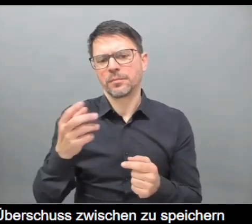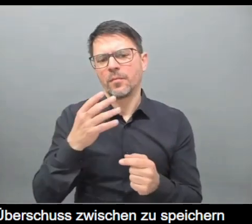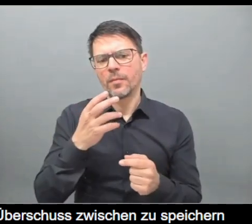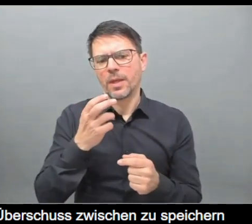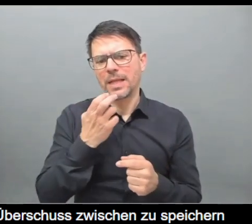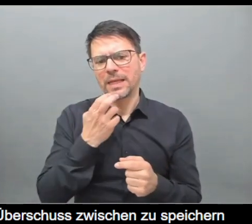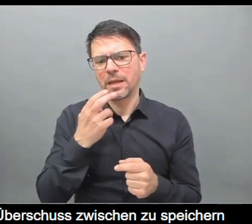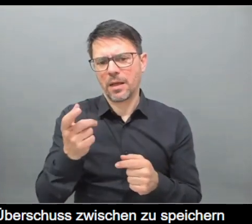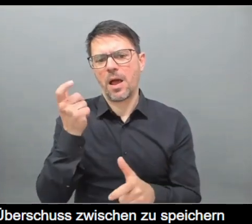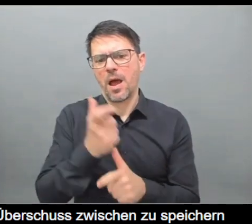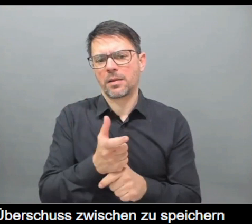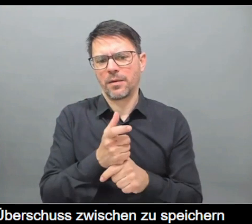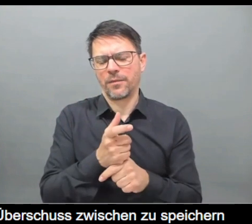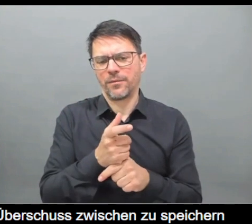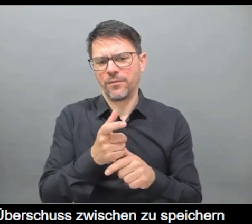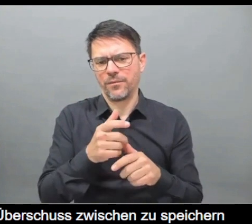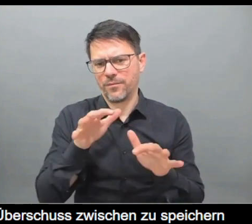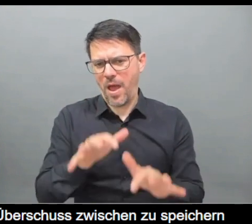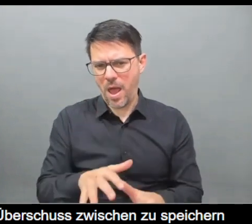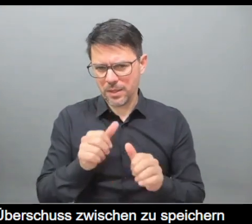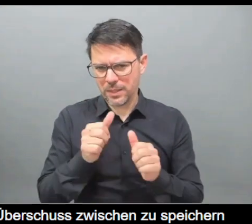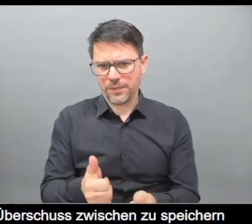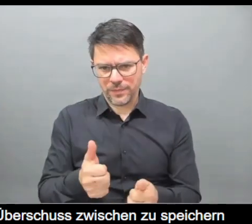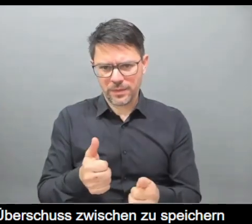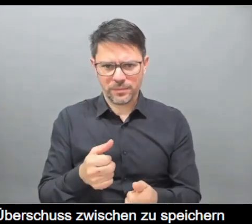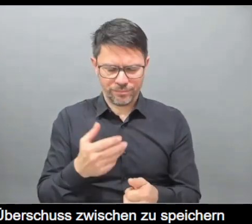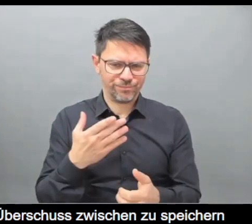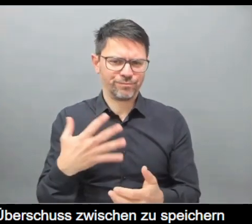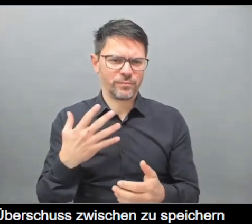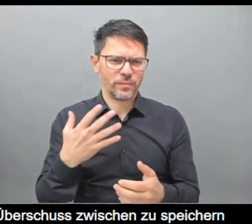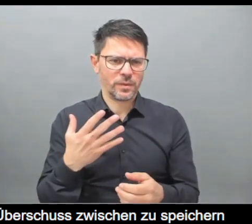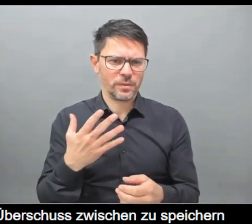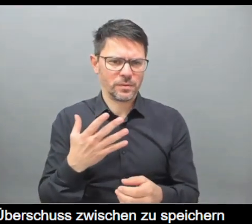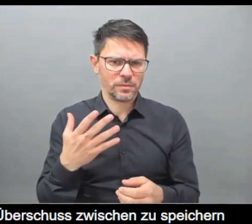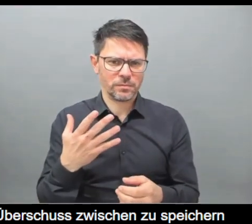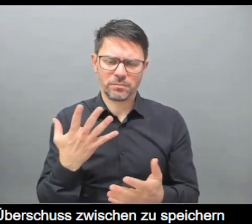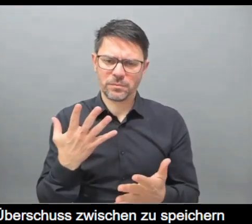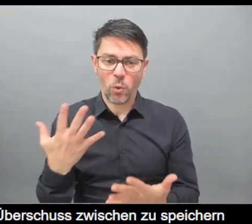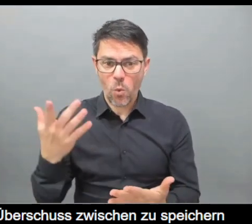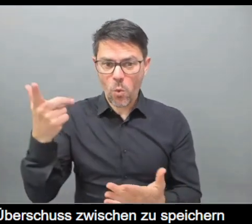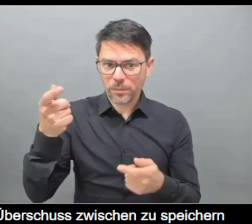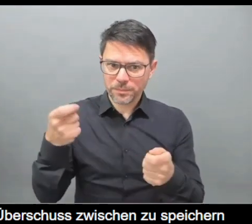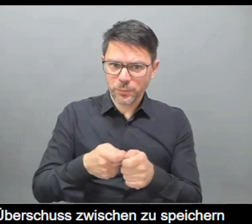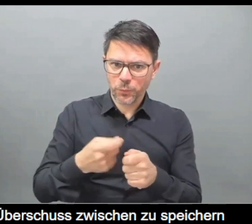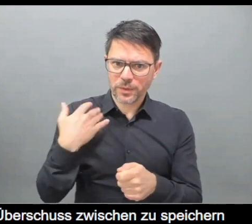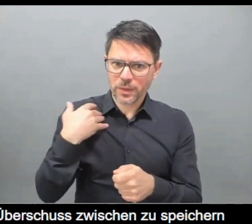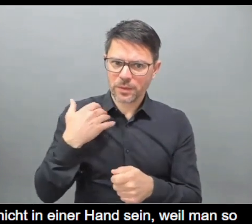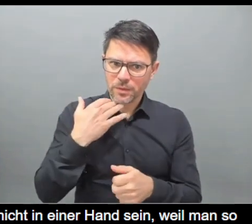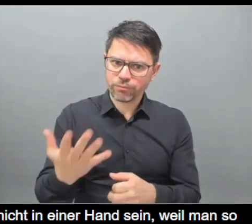aufgrund der hohen Energiepreise in die Bredouille kommen. Wir haben als Bayern ein Programm aufgelegt, das